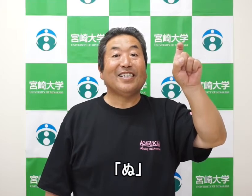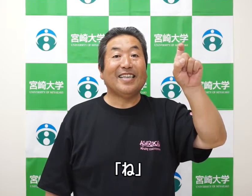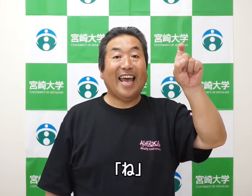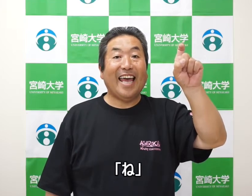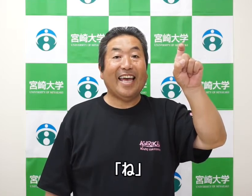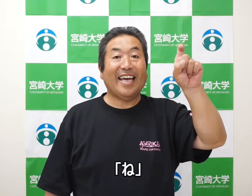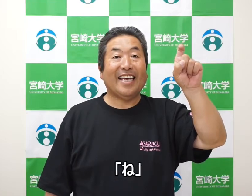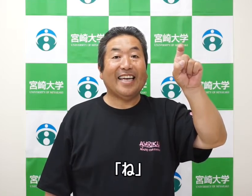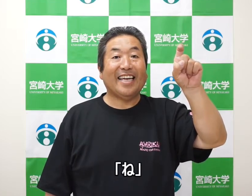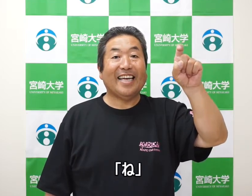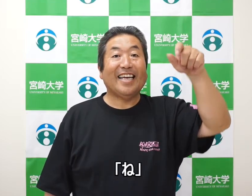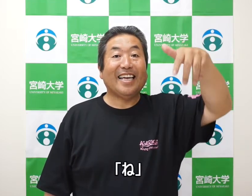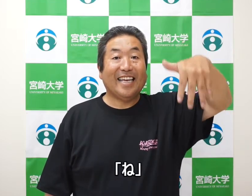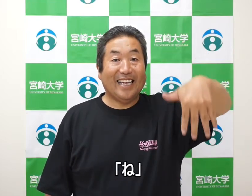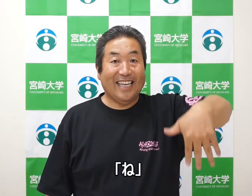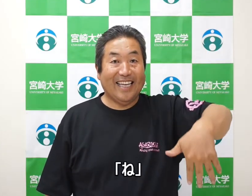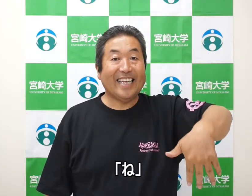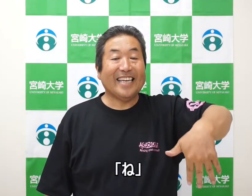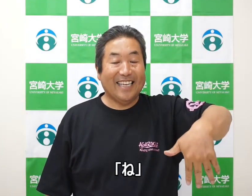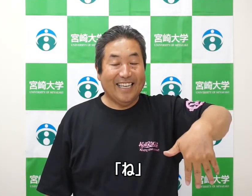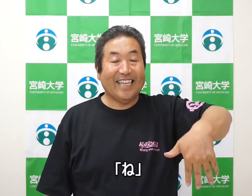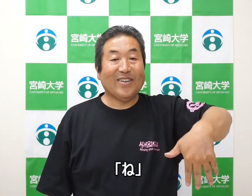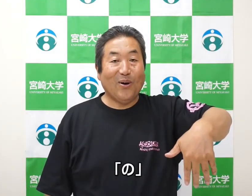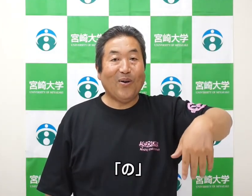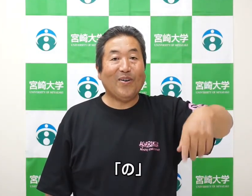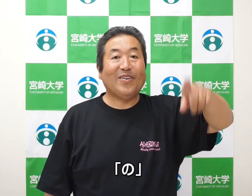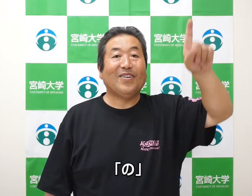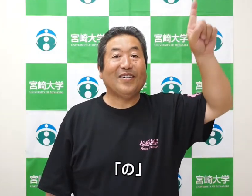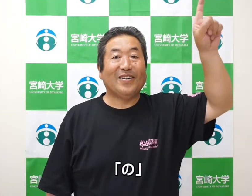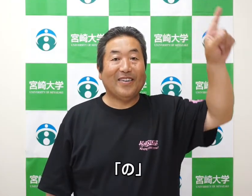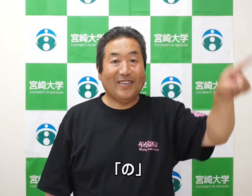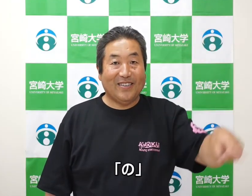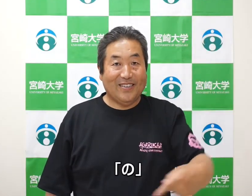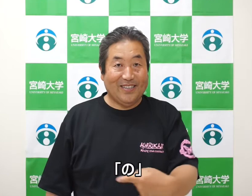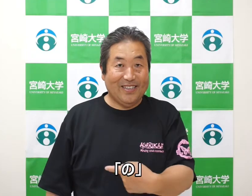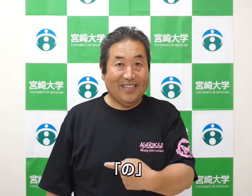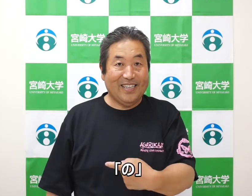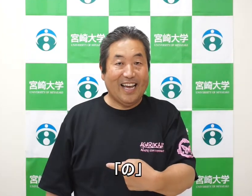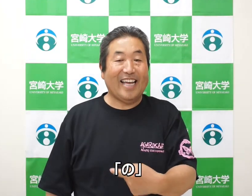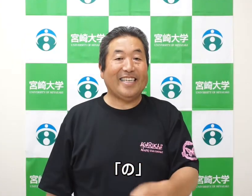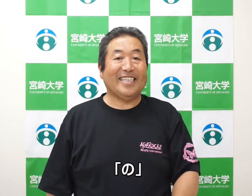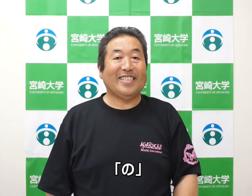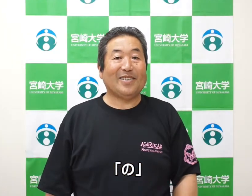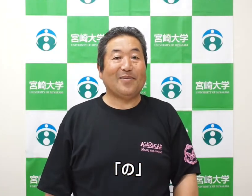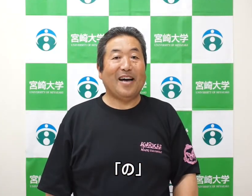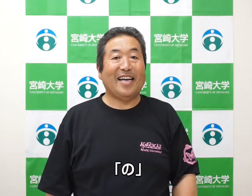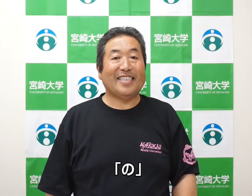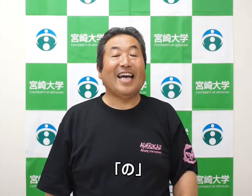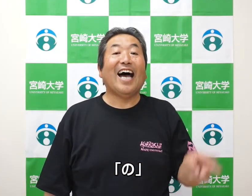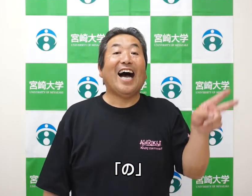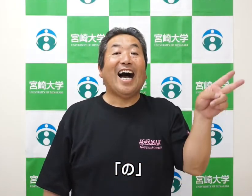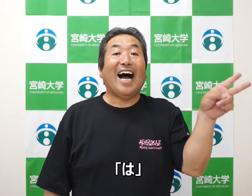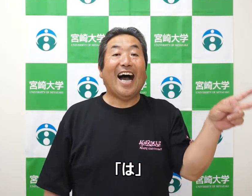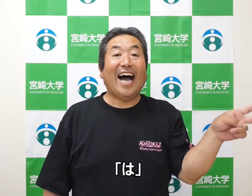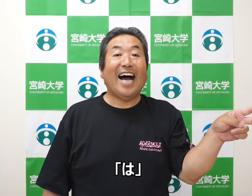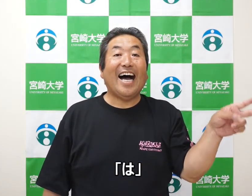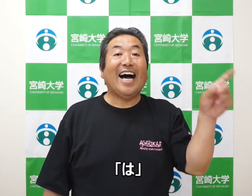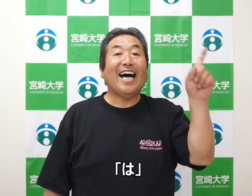ねの。はい、次いきます。 は、